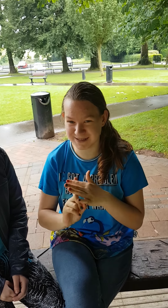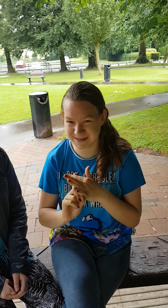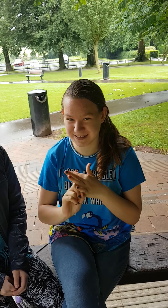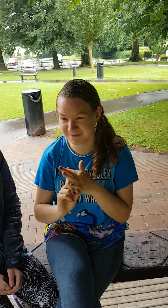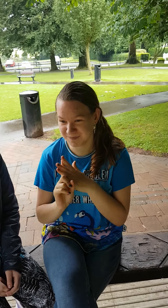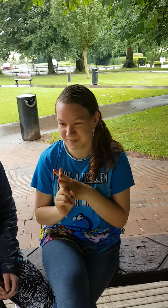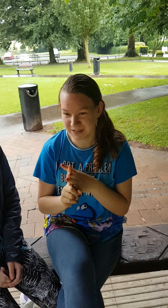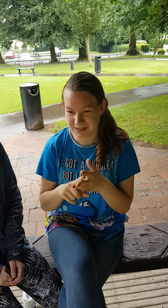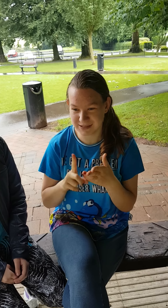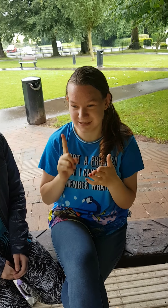Siedemnasty,